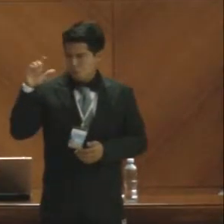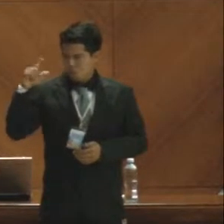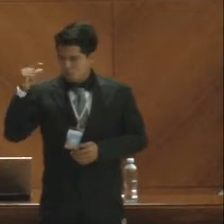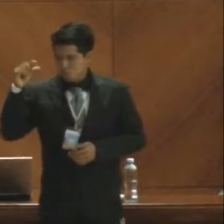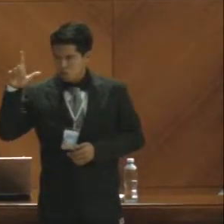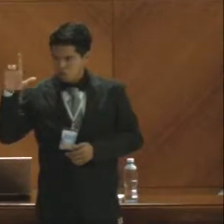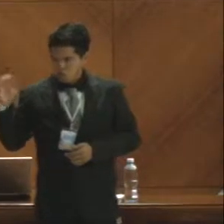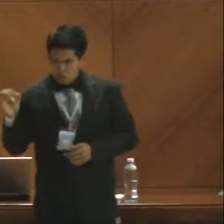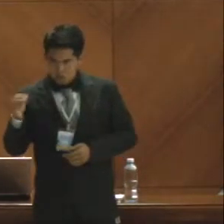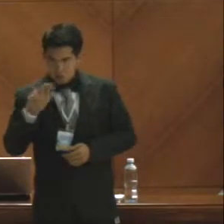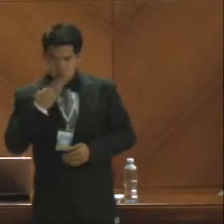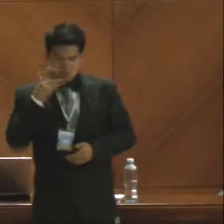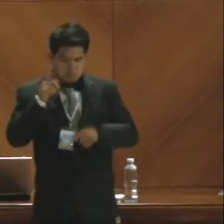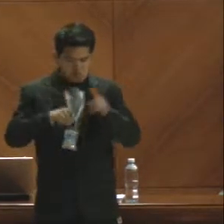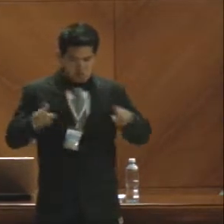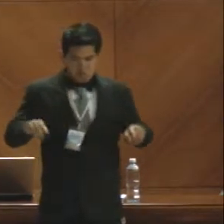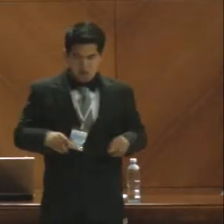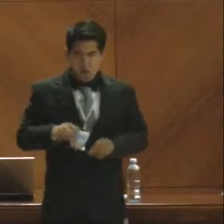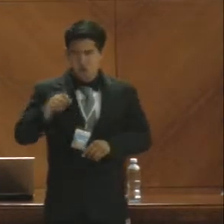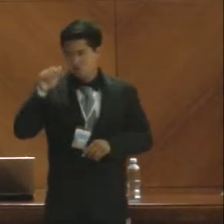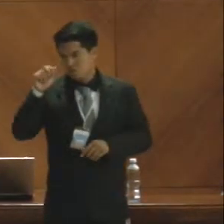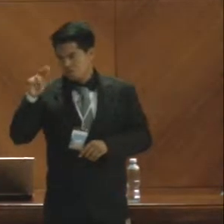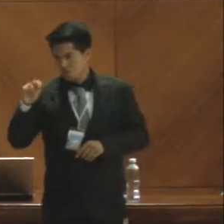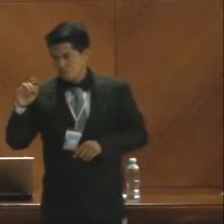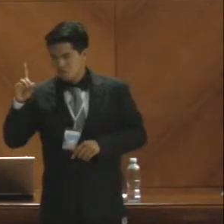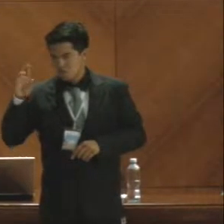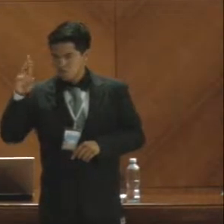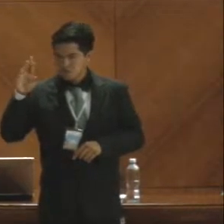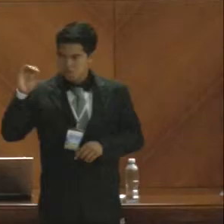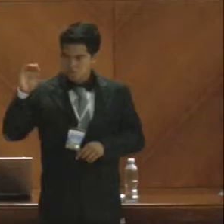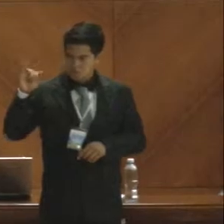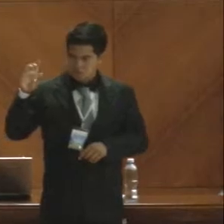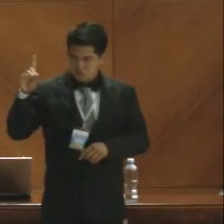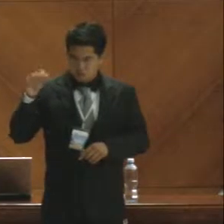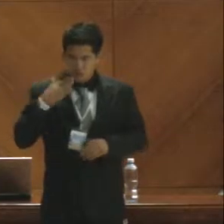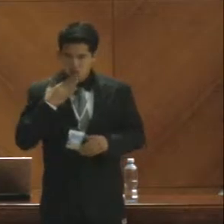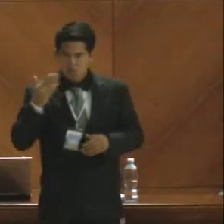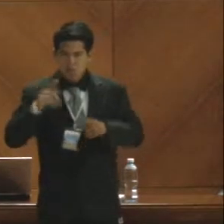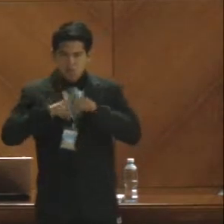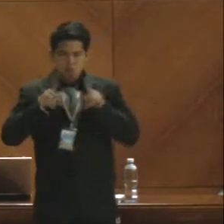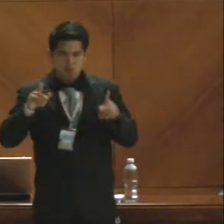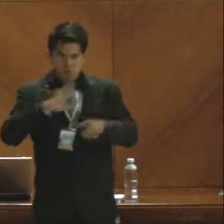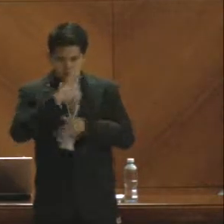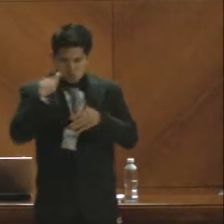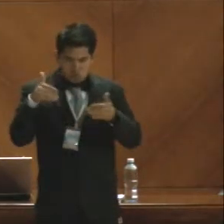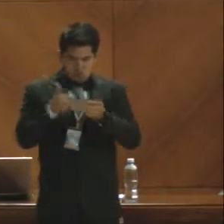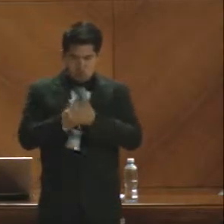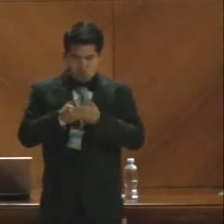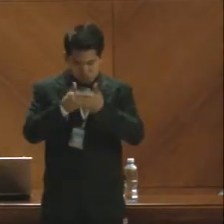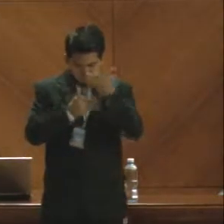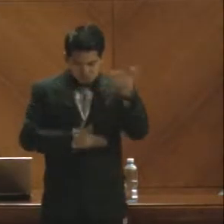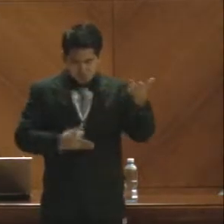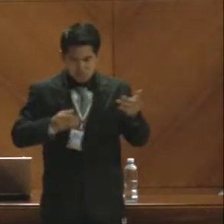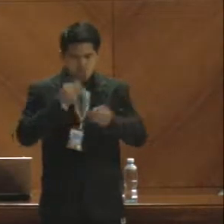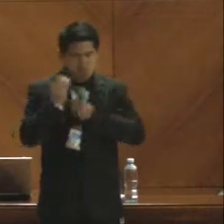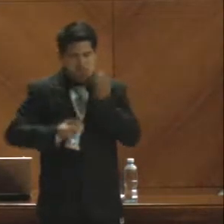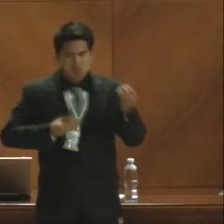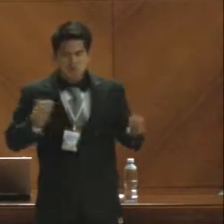parte de cómo funciona Android, que muchos tenemos en los celulares, pero no todo lo que puede hacer Google con ese teléfono de